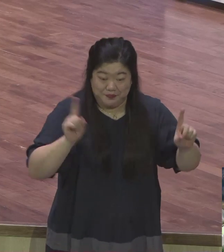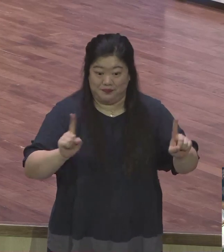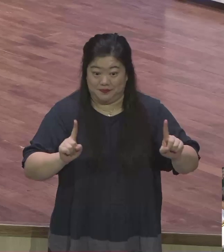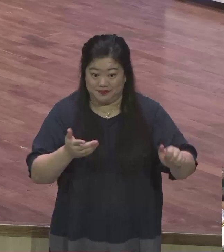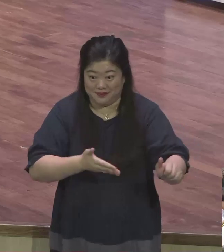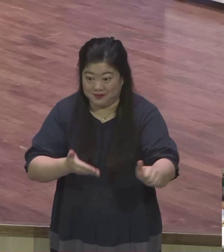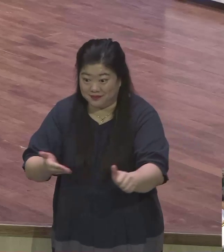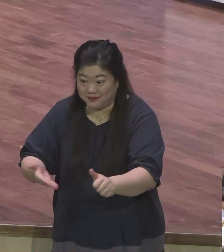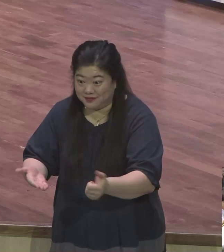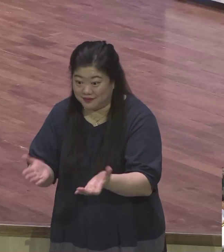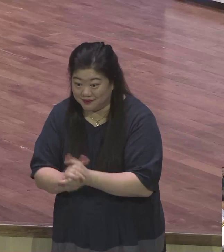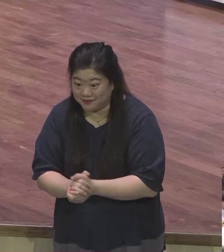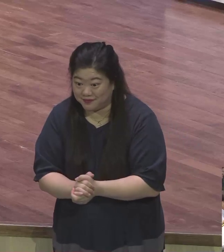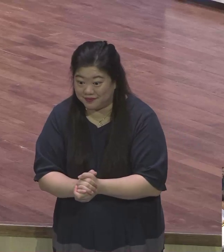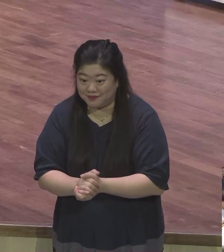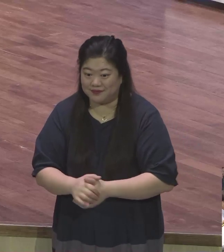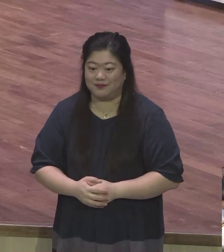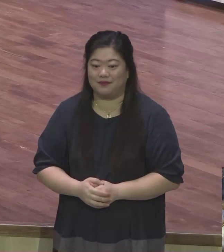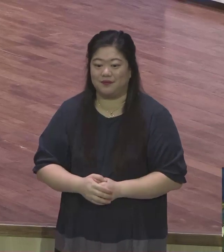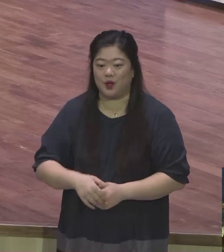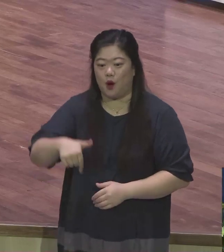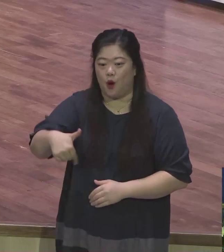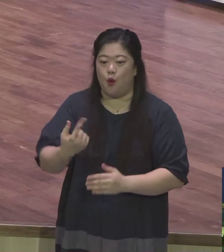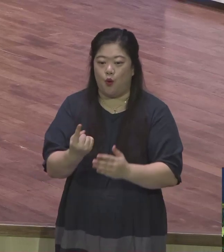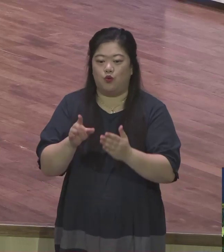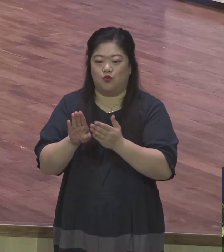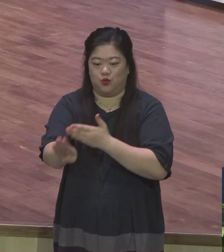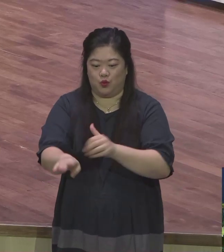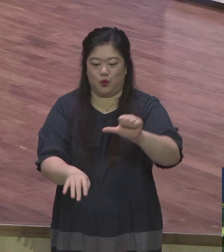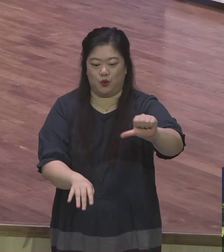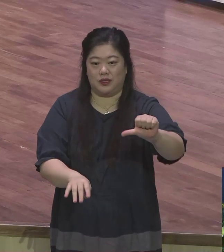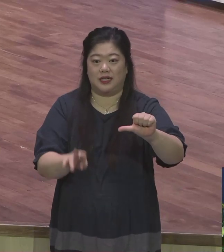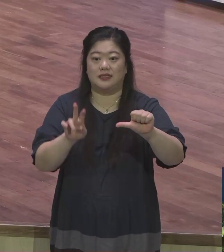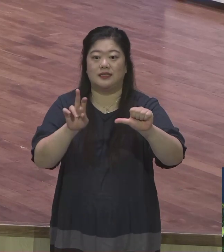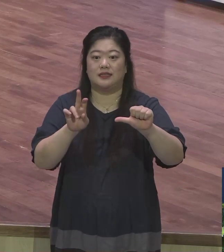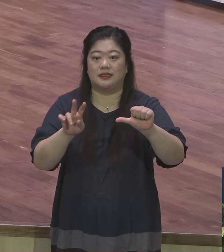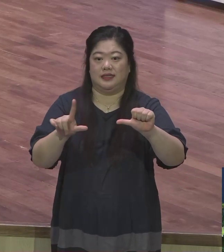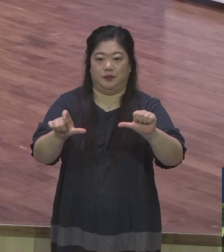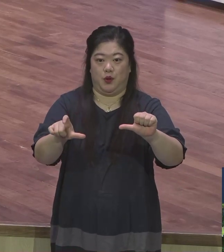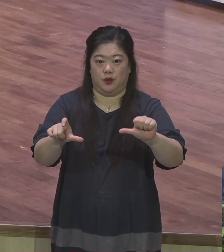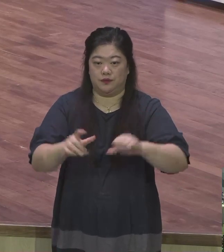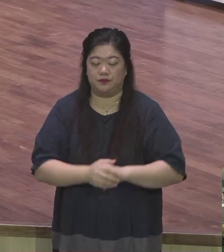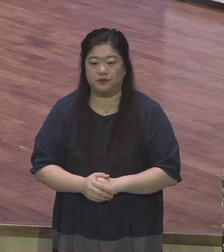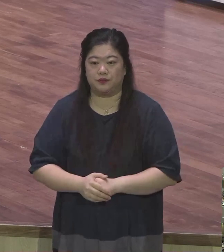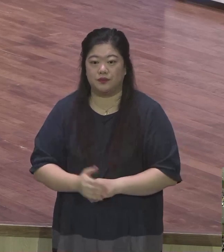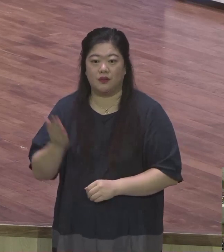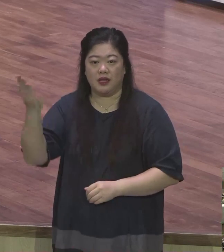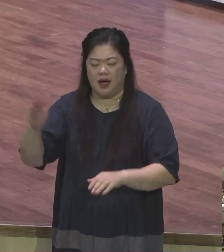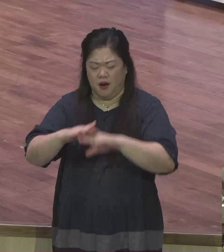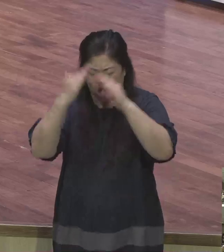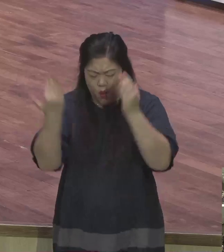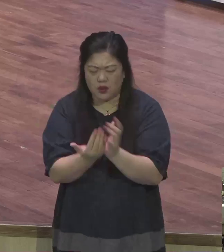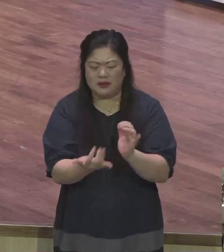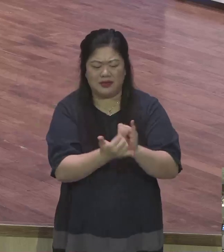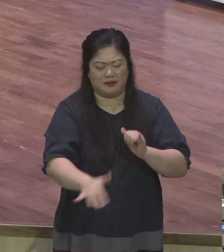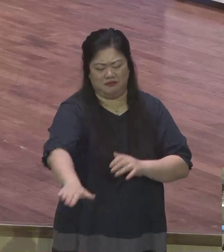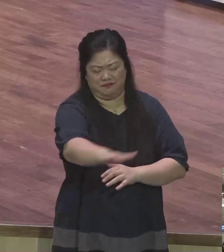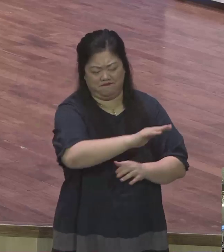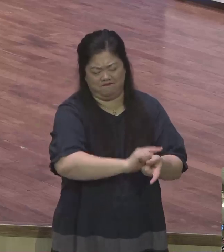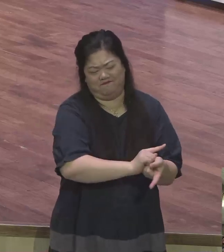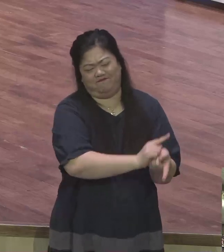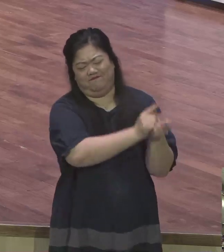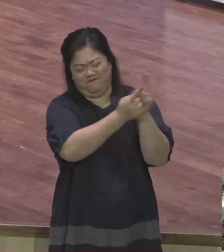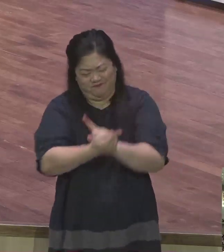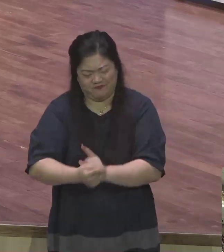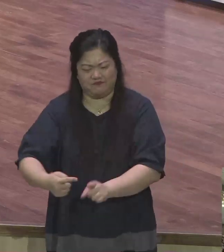바랍니다. 사도 바울은 곤도우스 5장 15절에 이렇게 강조합니다. 그가 모든 사람을 대신하여 죽으시면